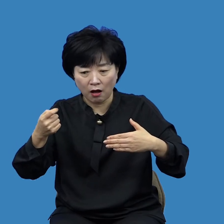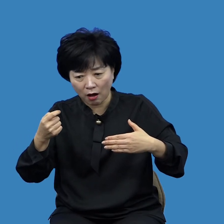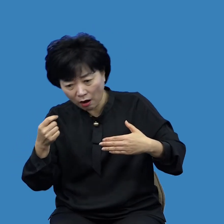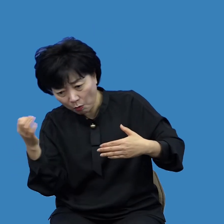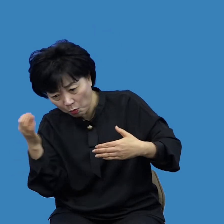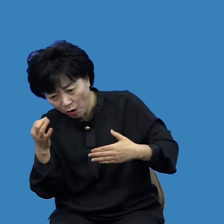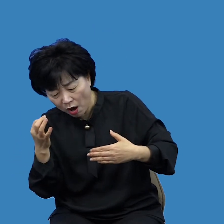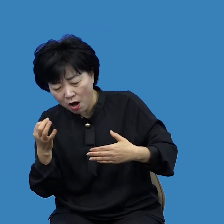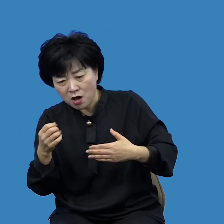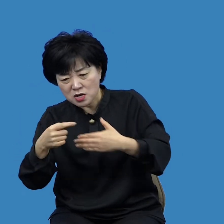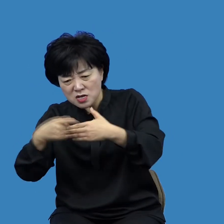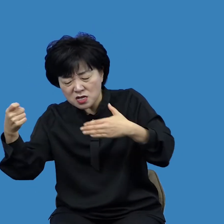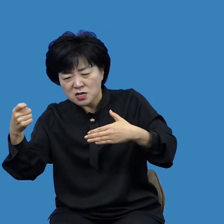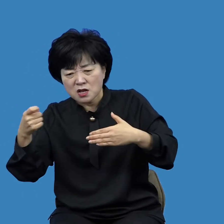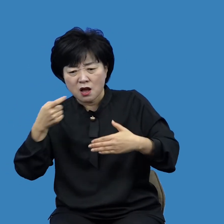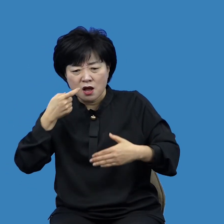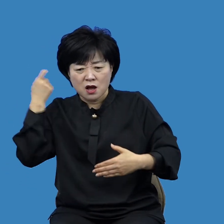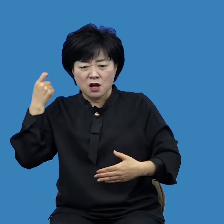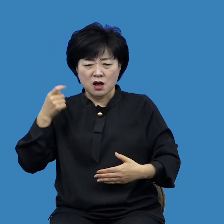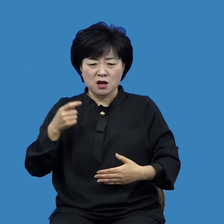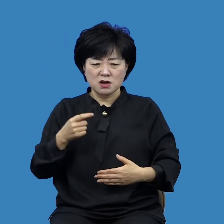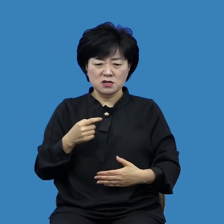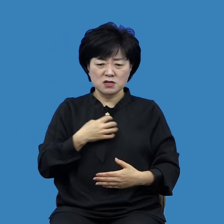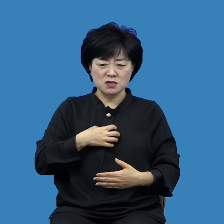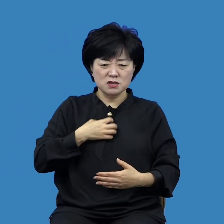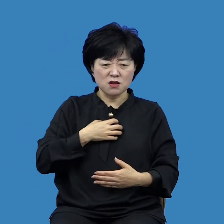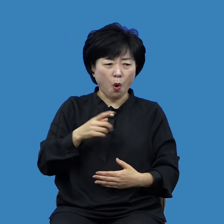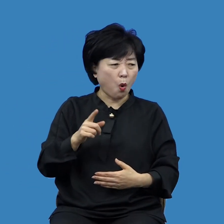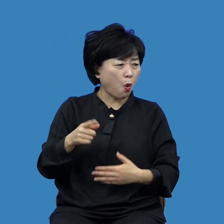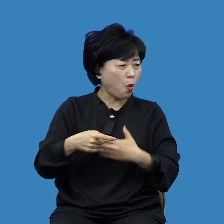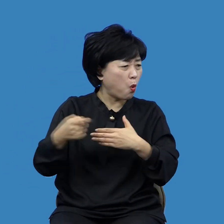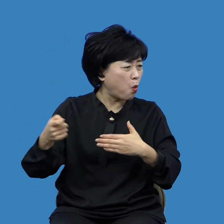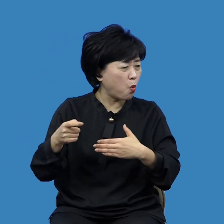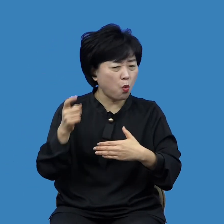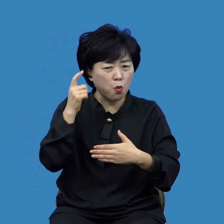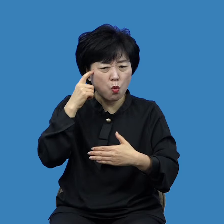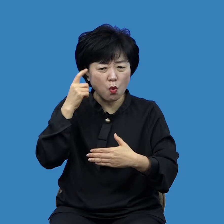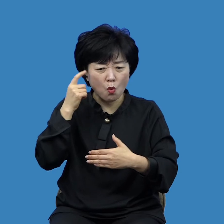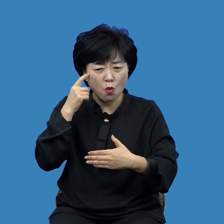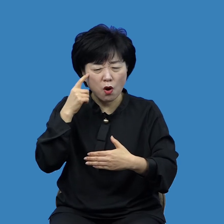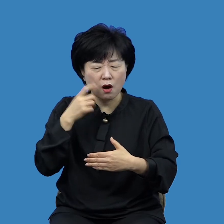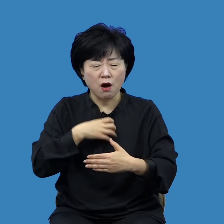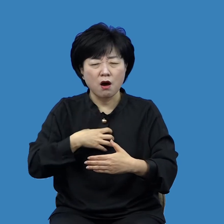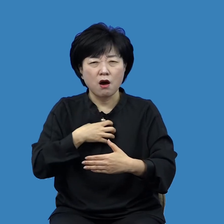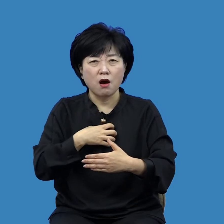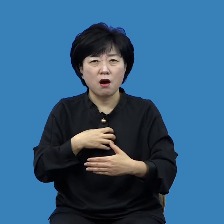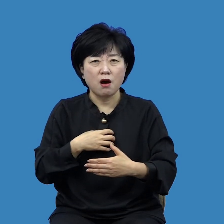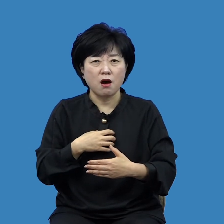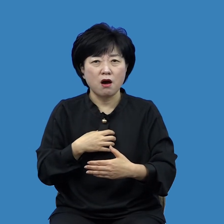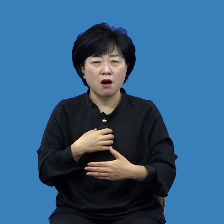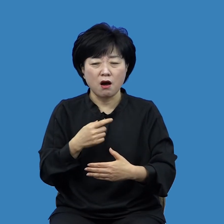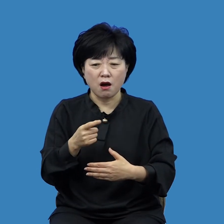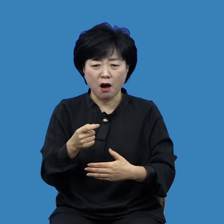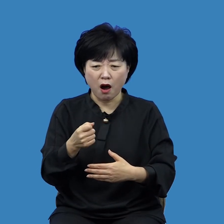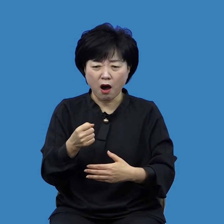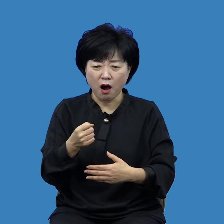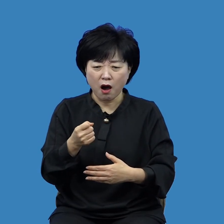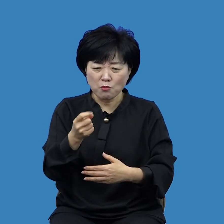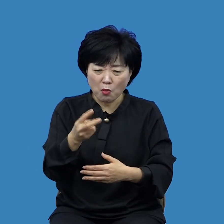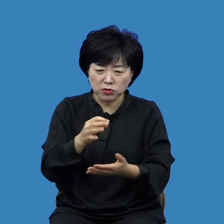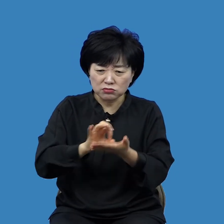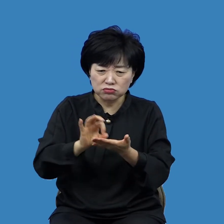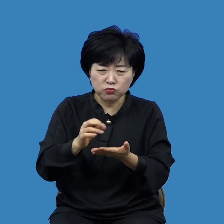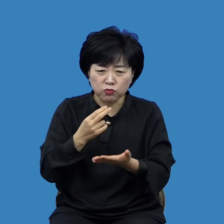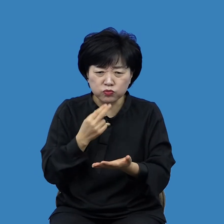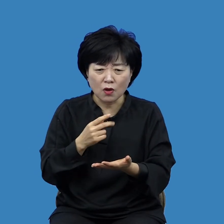난 거야. 속이 얼마나 상한지, 이게 도대체 어디서 기스가 났을까 얘가. 아니 몇 번 쓰지도 않은 게 이렇게 기스가 나다니 막